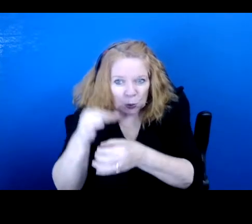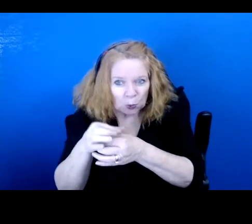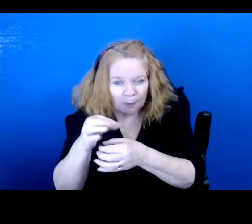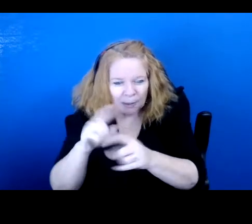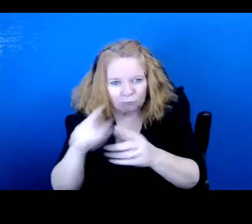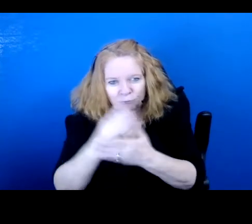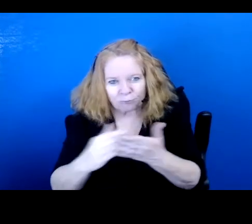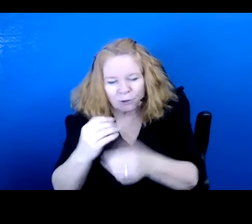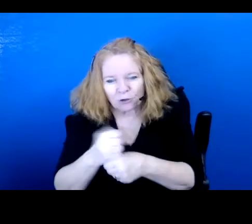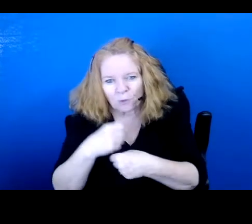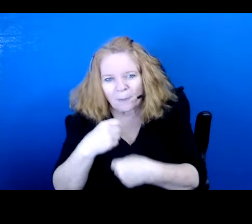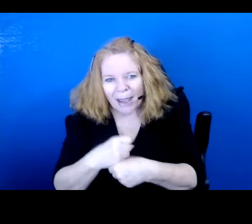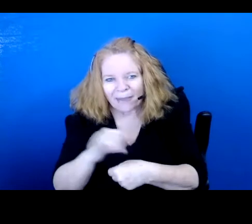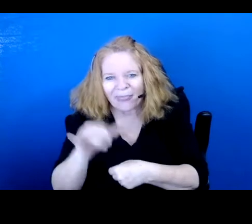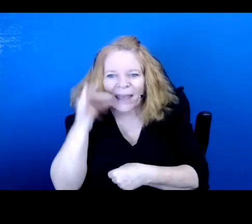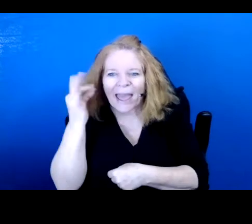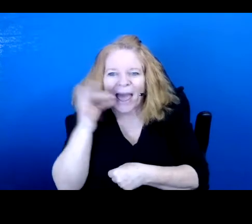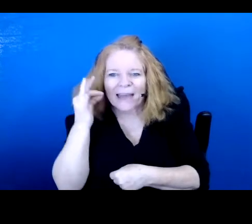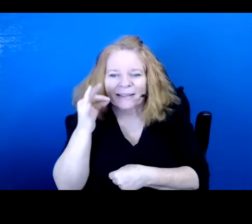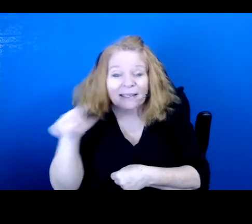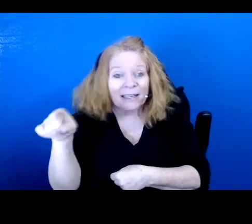tengo todo lo que necesito